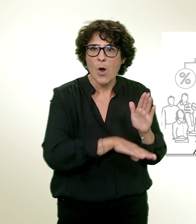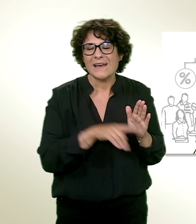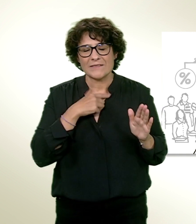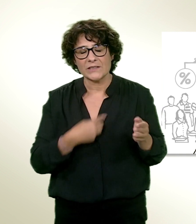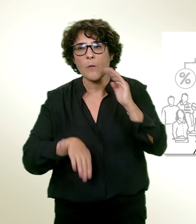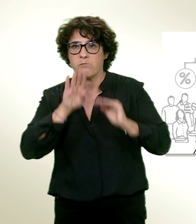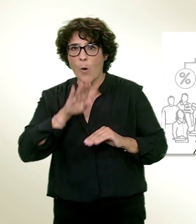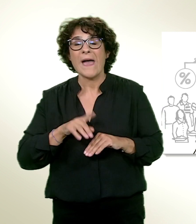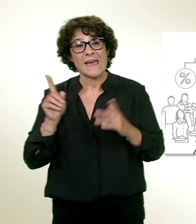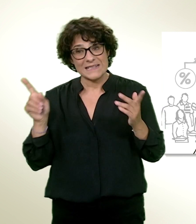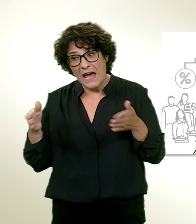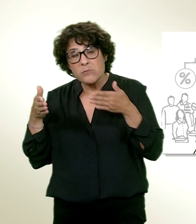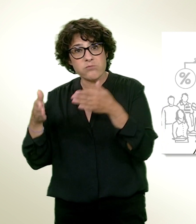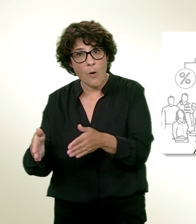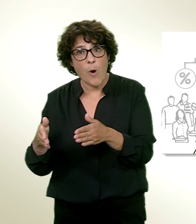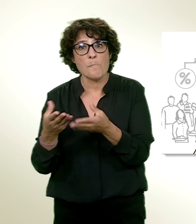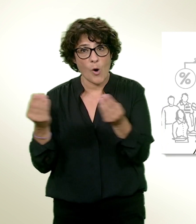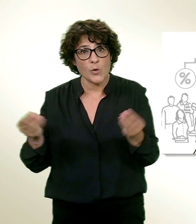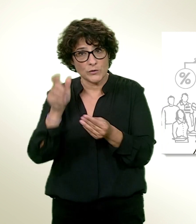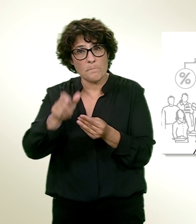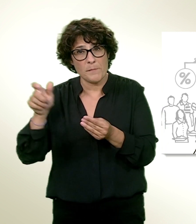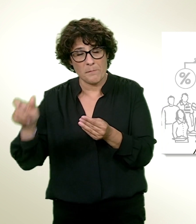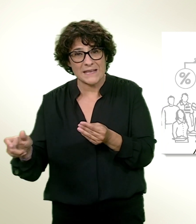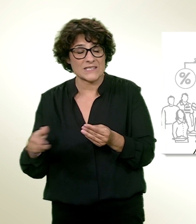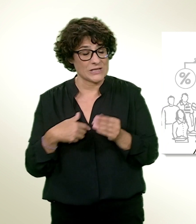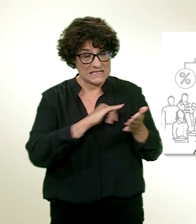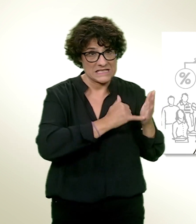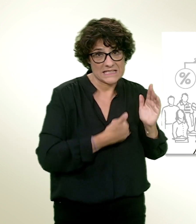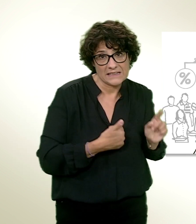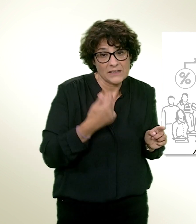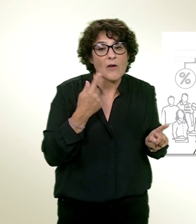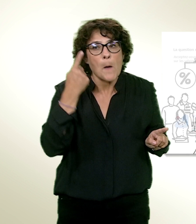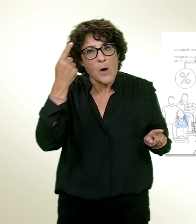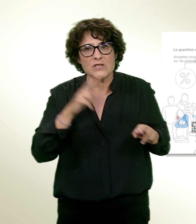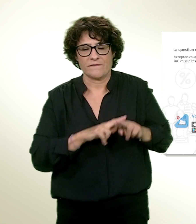élevée pourrait concerner davantage de personnes que l'initiative ne le prévoit.